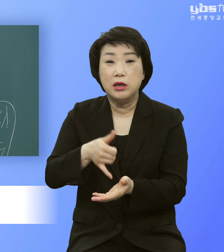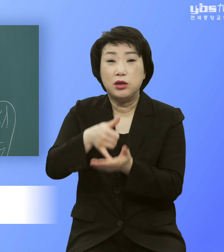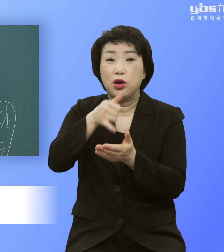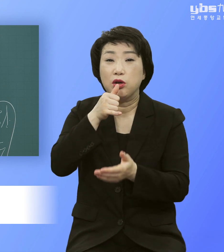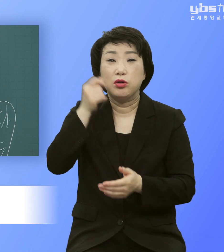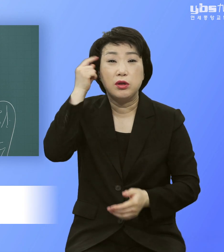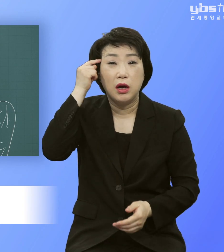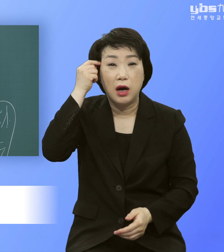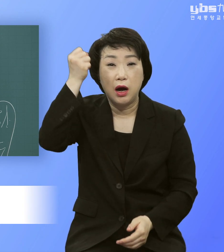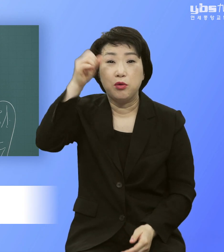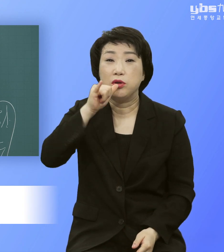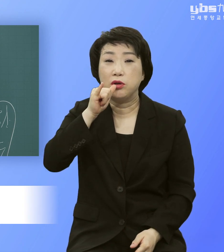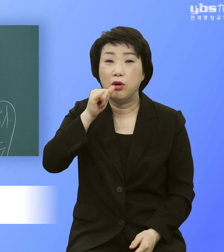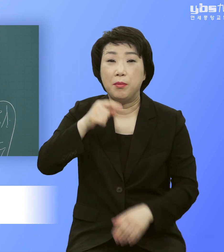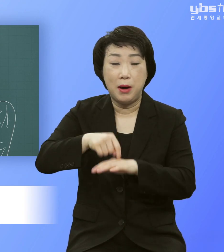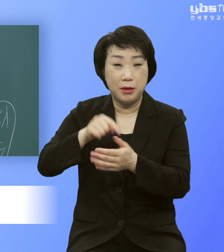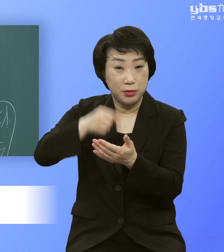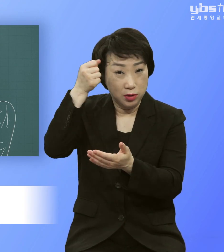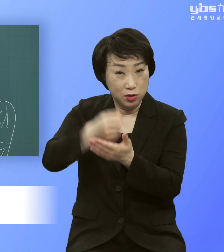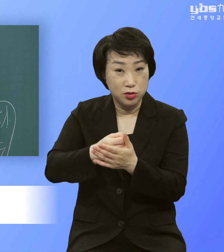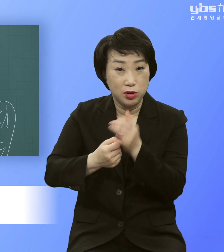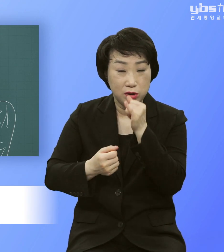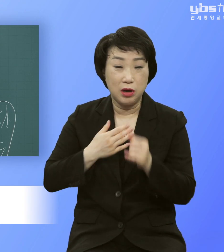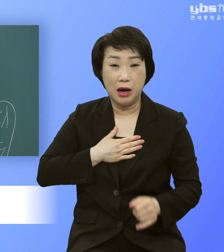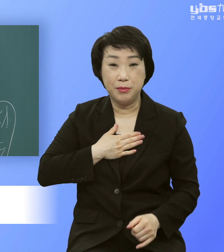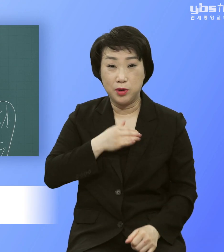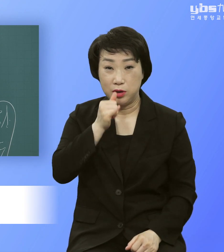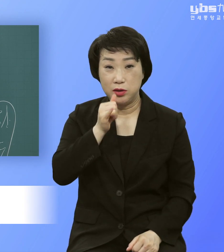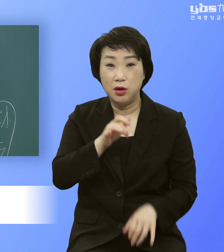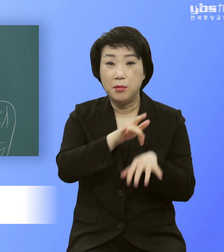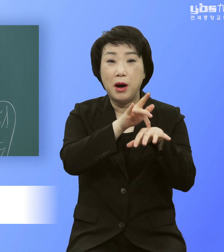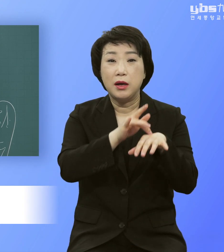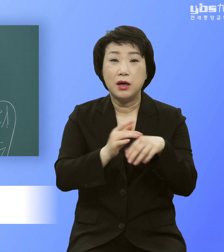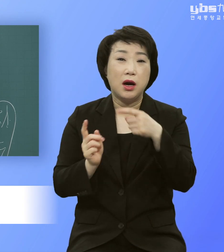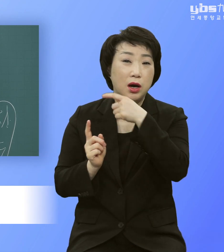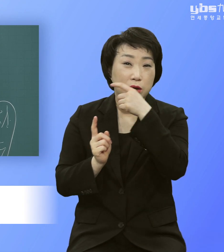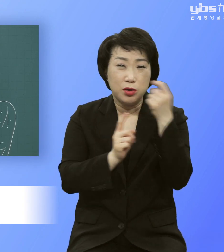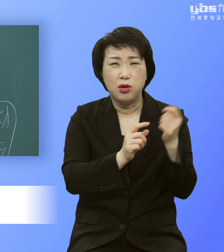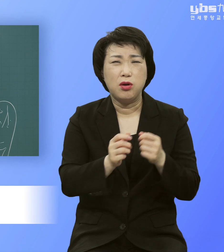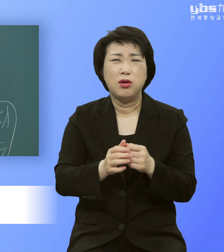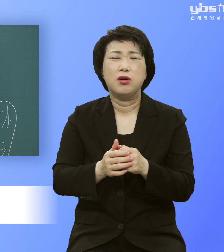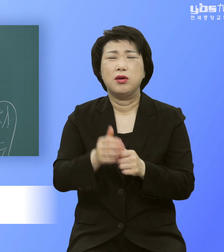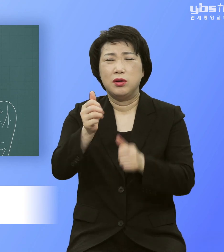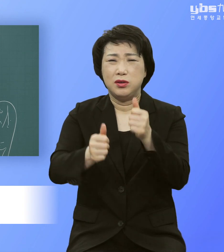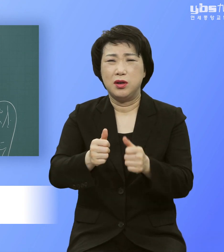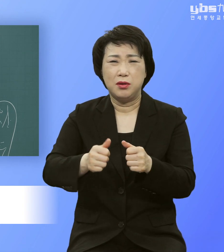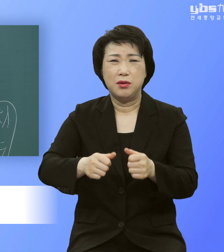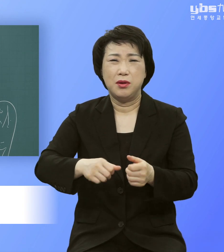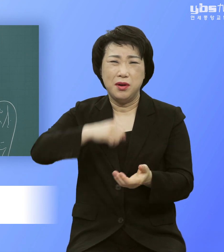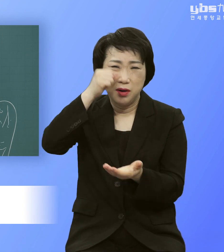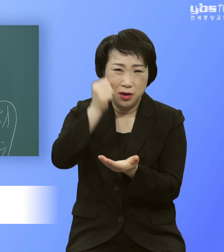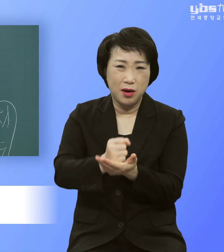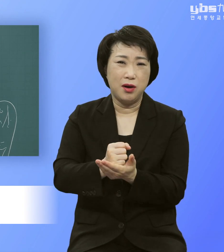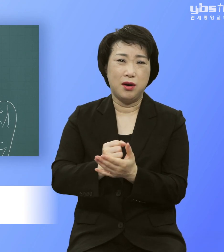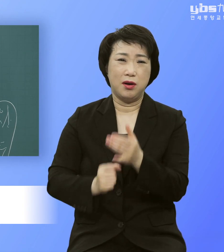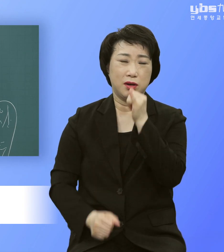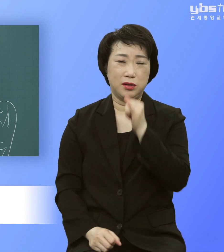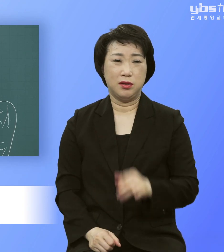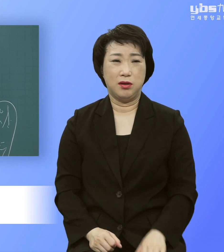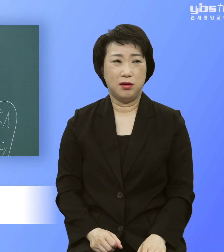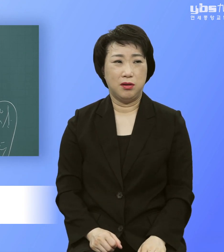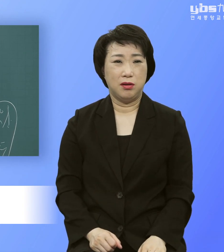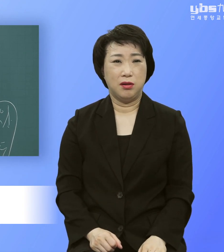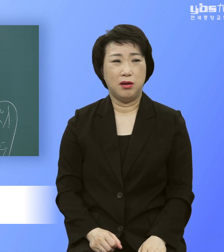있고 생각이 있고 의지가 있고 감성이 있어서 마귀가 충분히 시험할 수 있는 존재였다 이